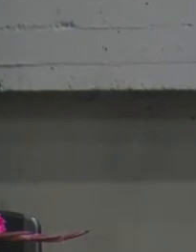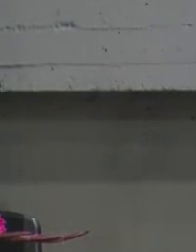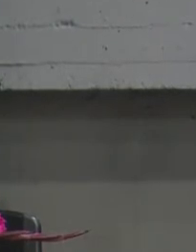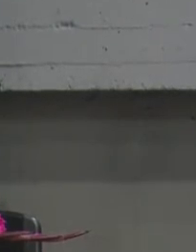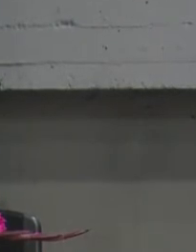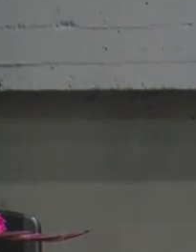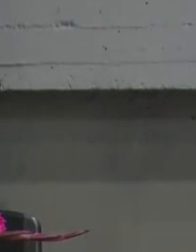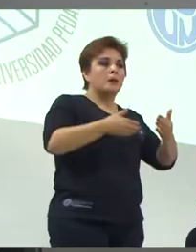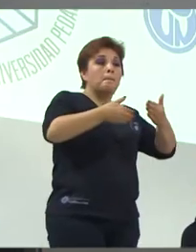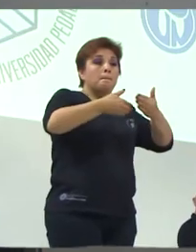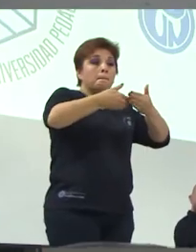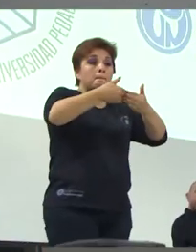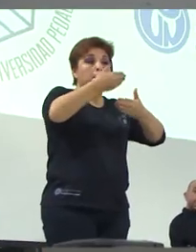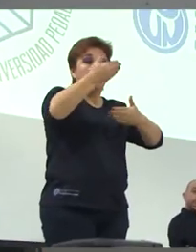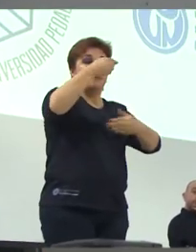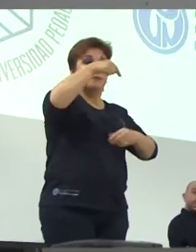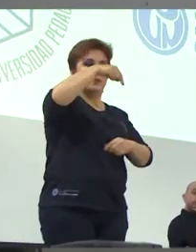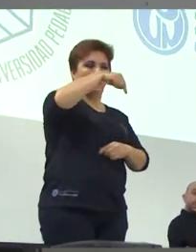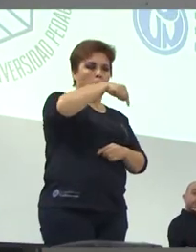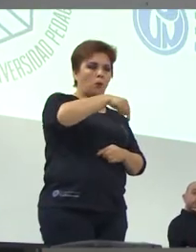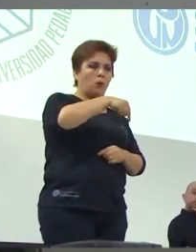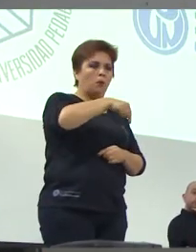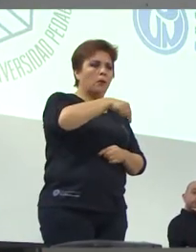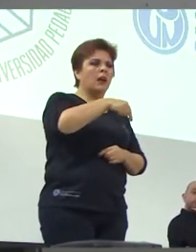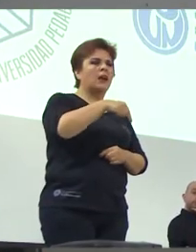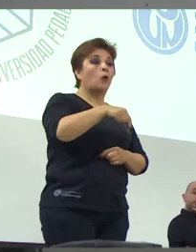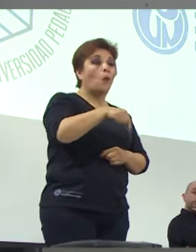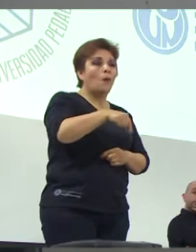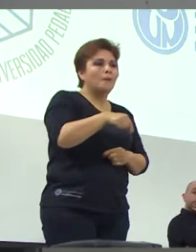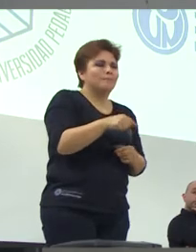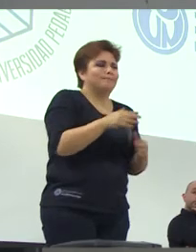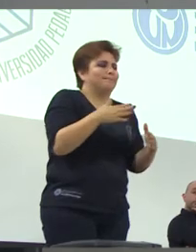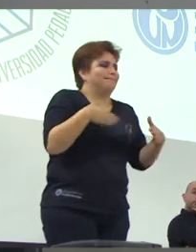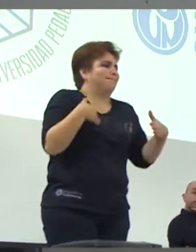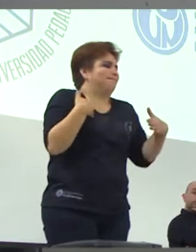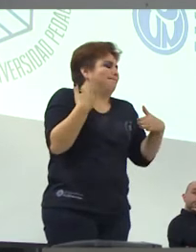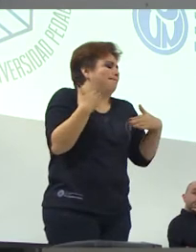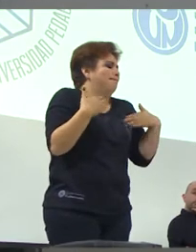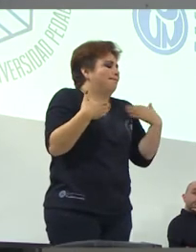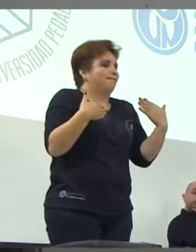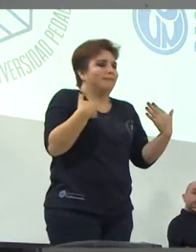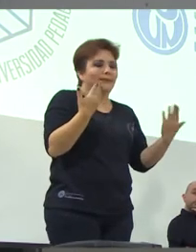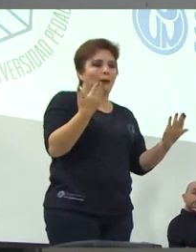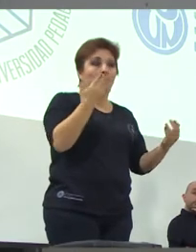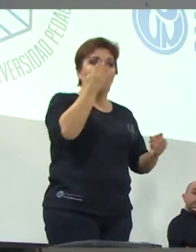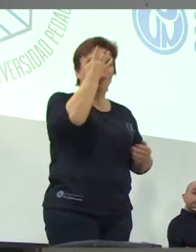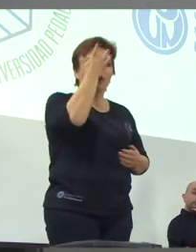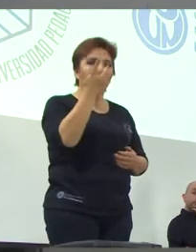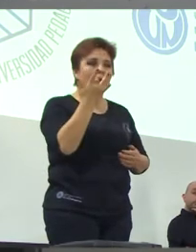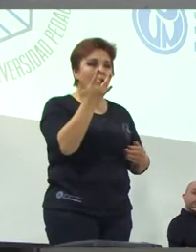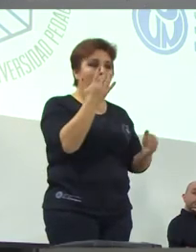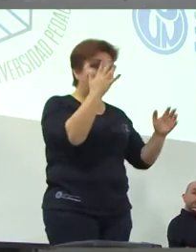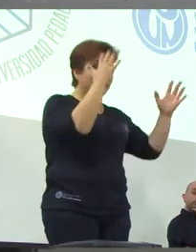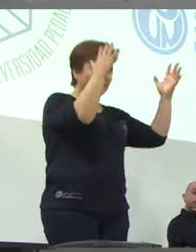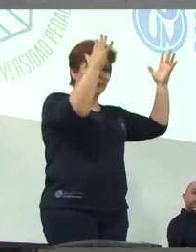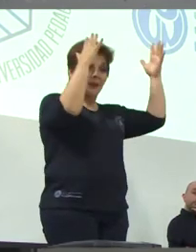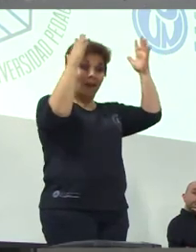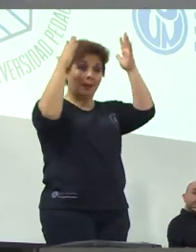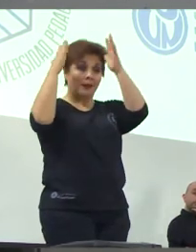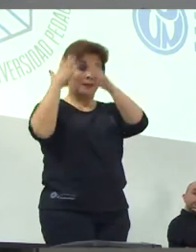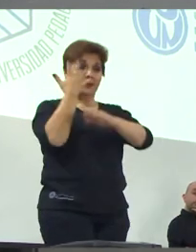iniciamos hoy con alegría la celebración de los 50 años del